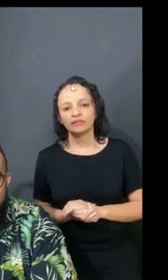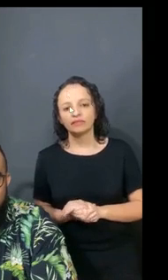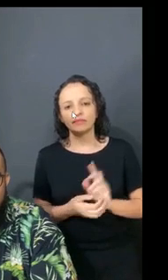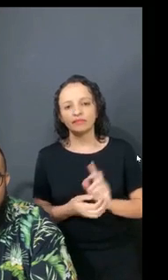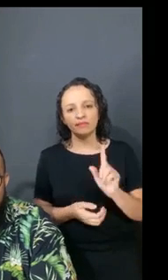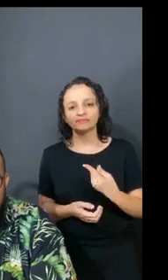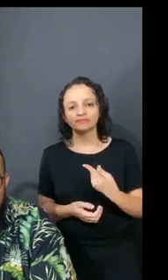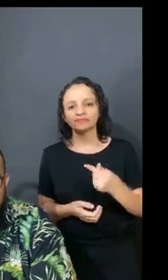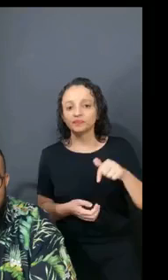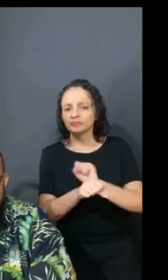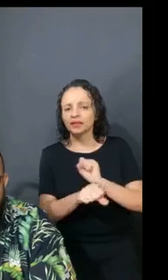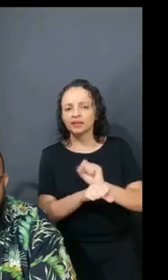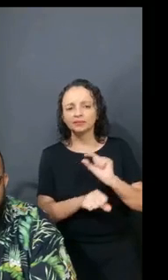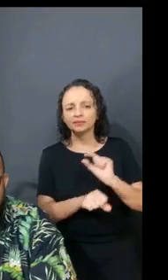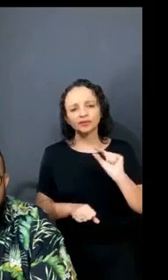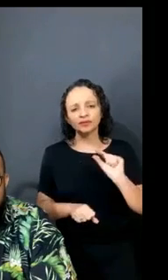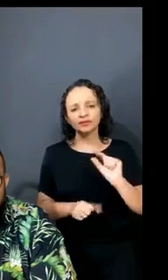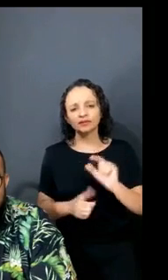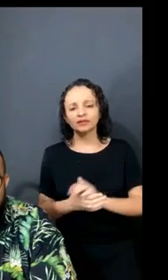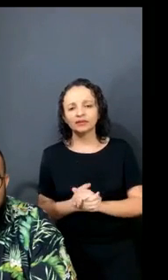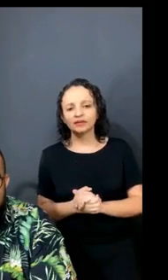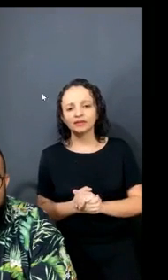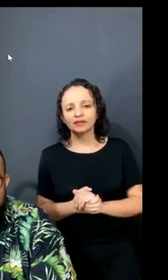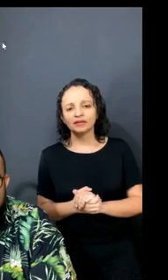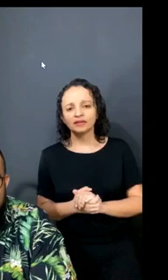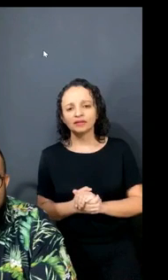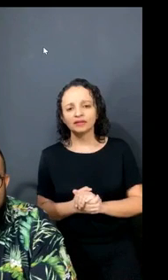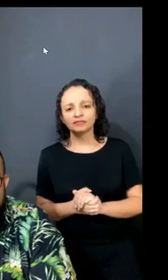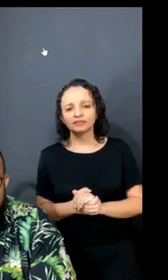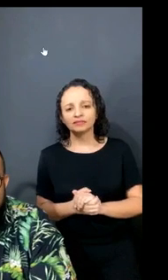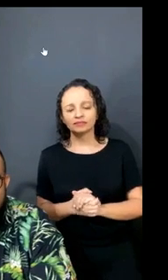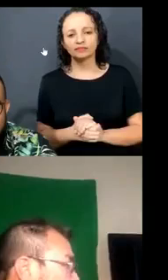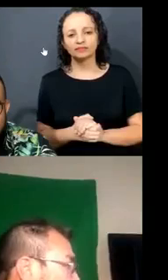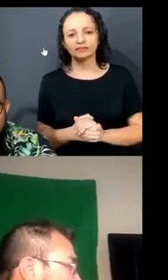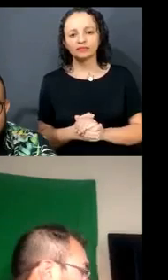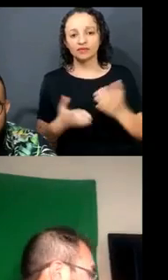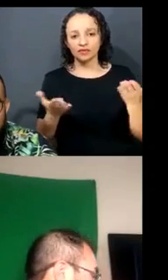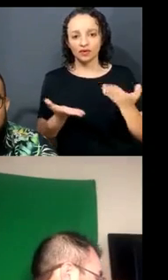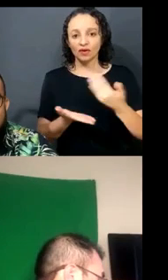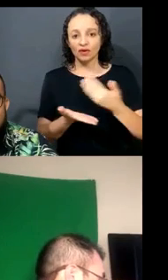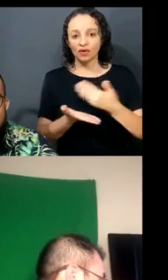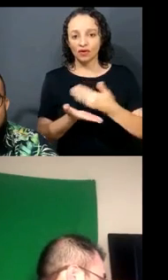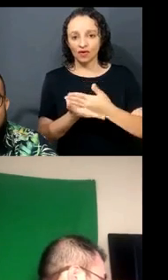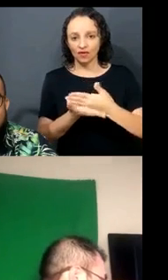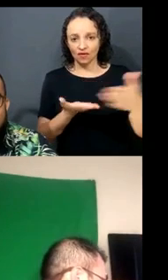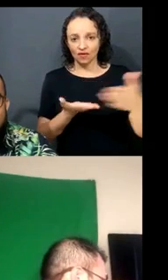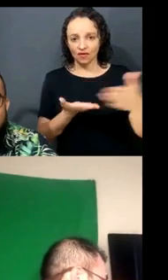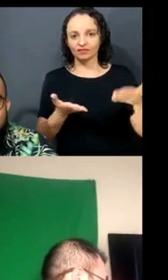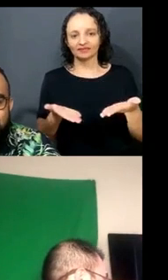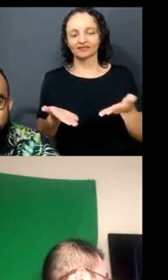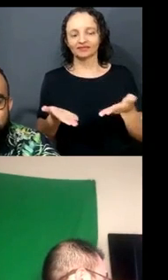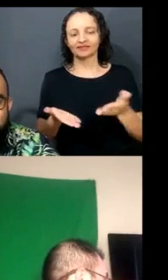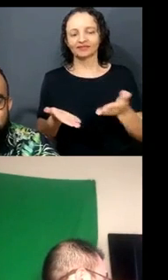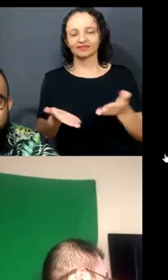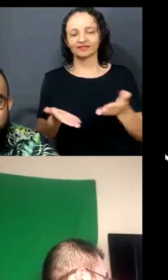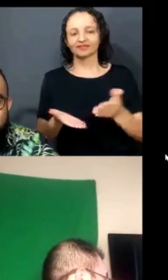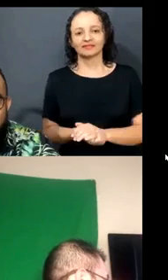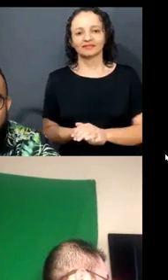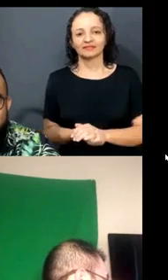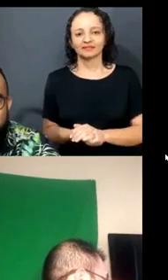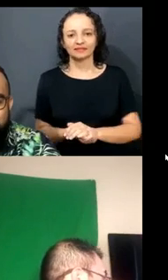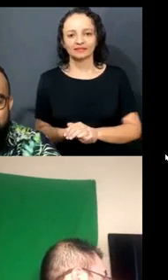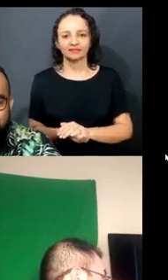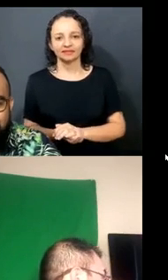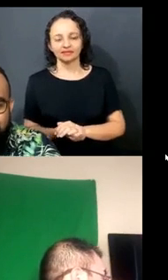Só um minutinho. Vamos agora começar. Ok. Opa! Agora Agora sim. sim,